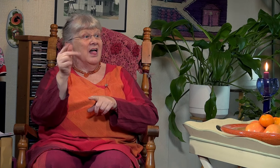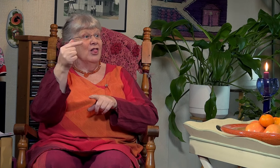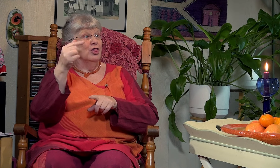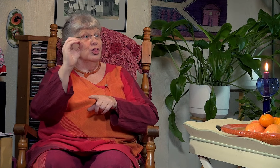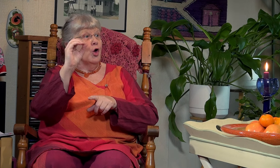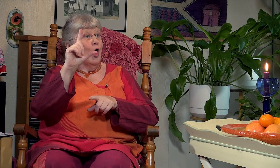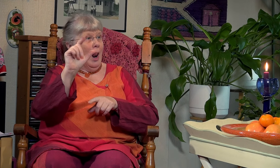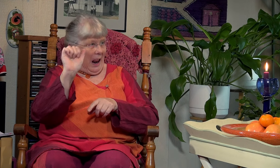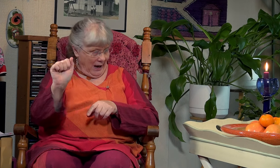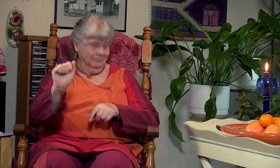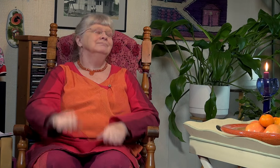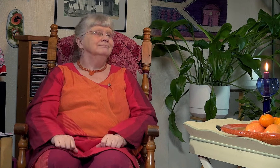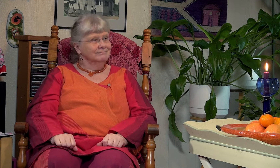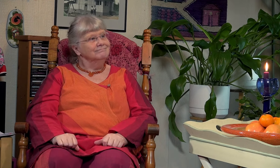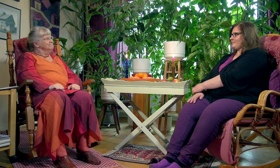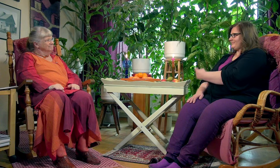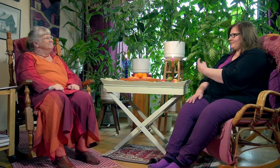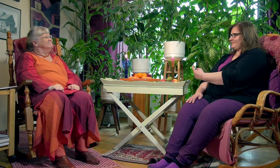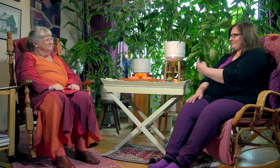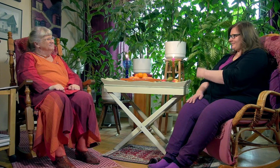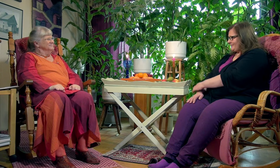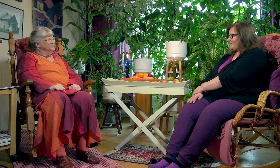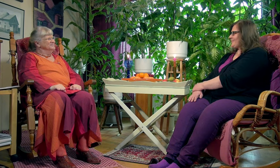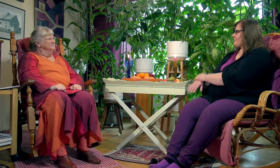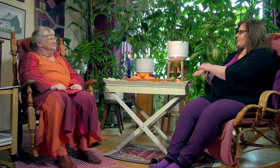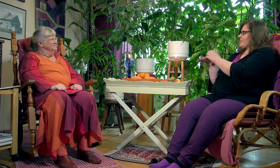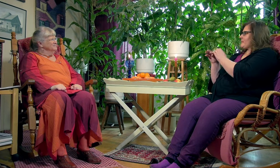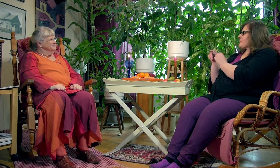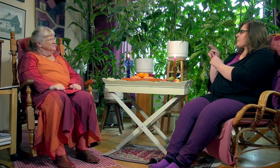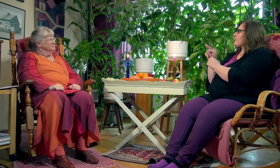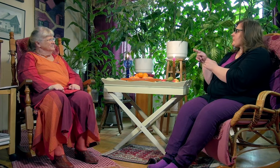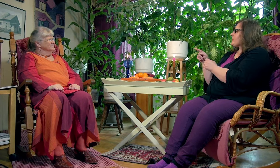Antero Lehtola on hänen nimensä. Mielenkiintoista.